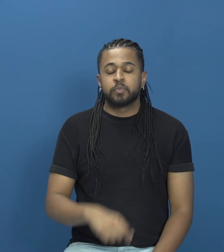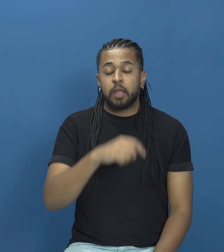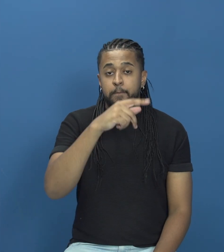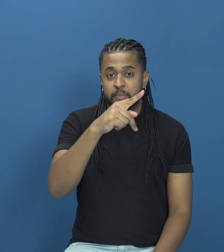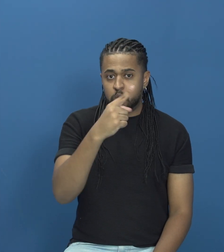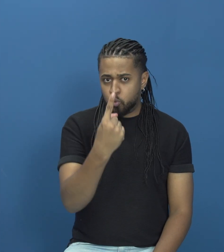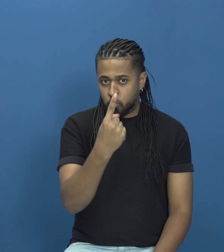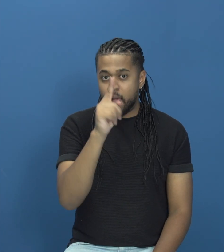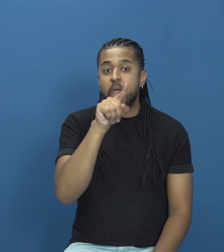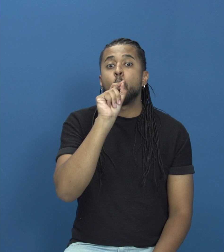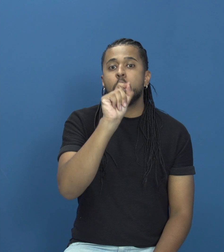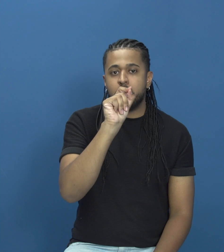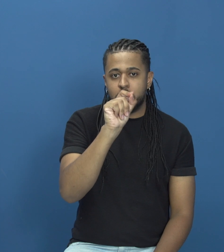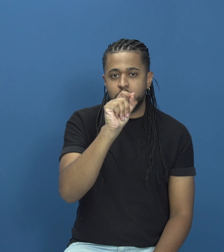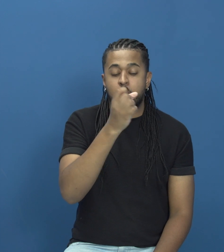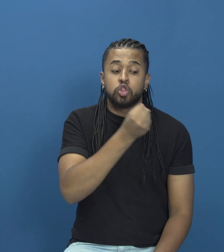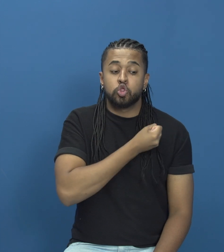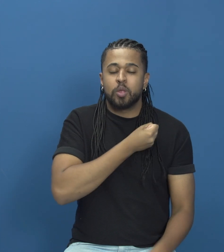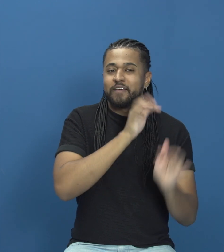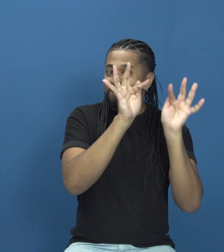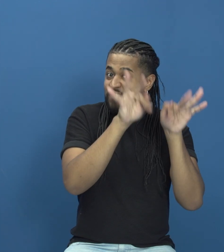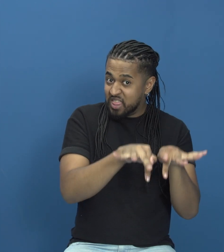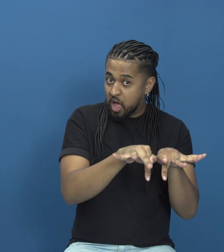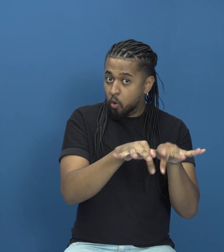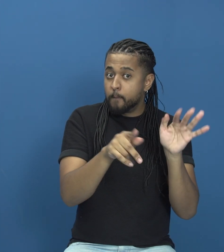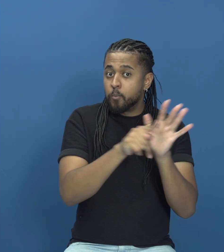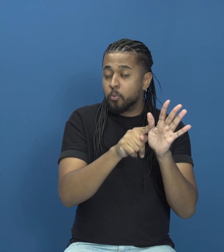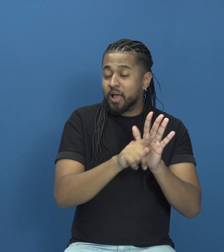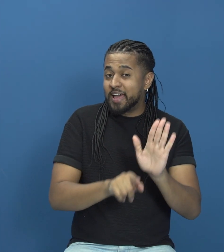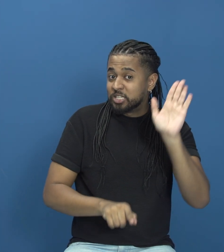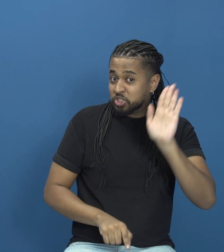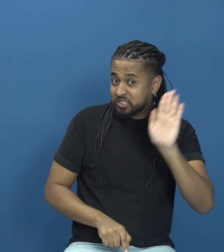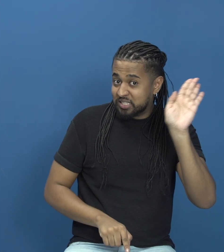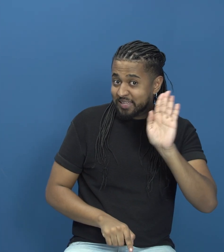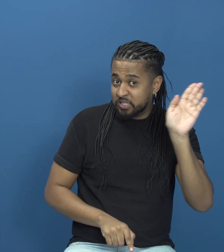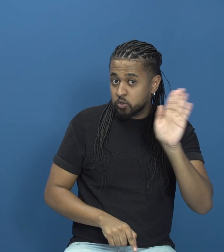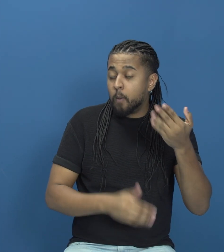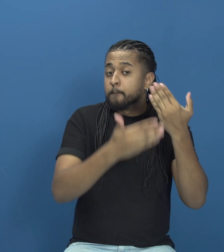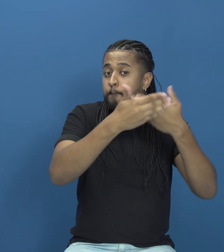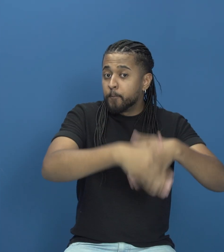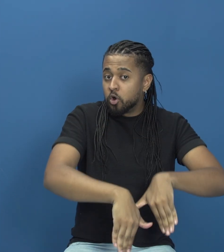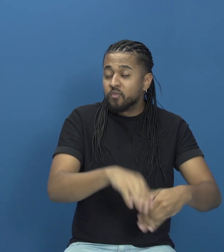P1 representa a nota final obtida pelo candidato ou candidata